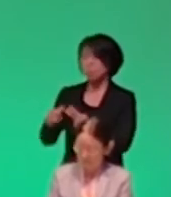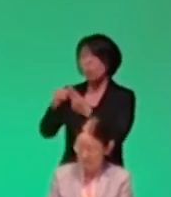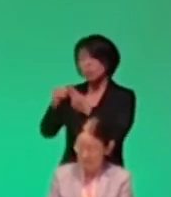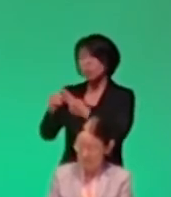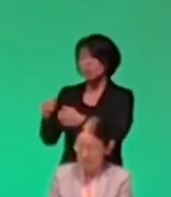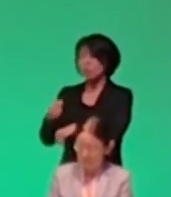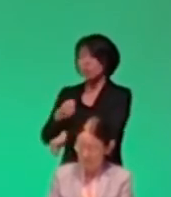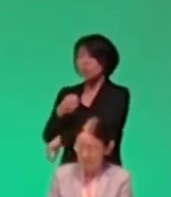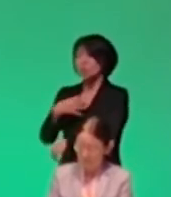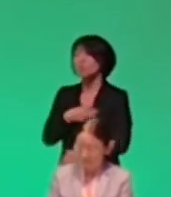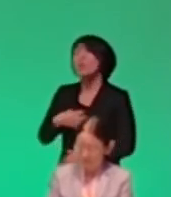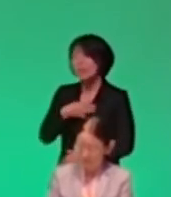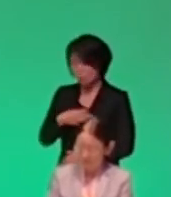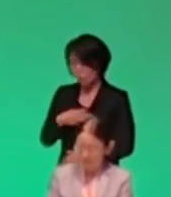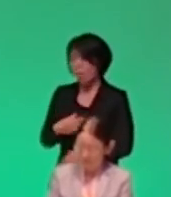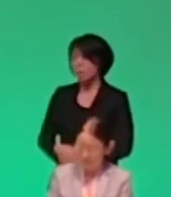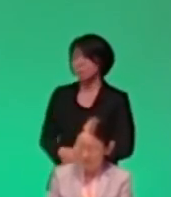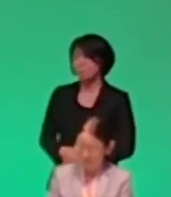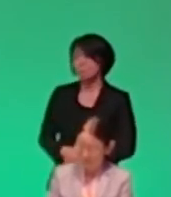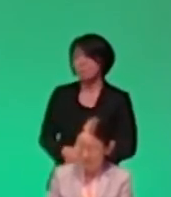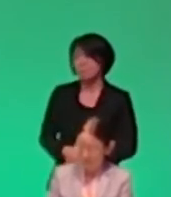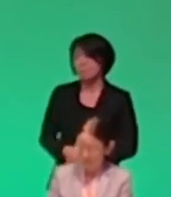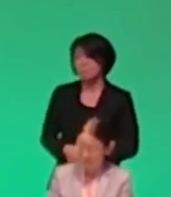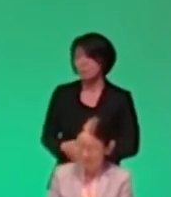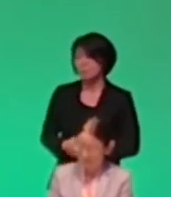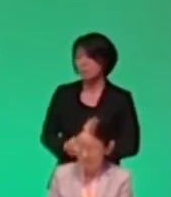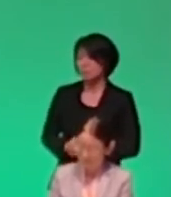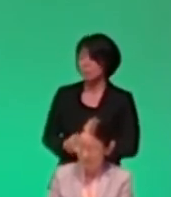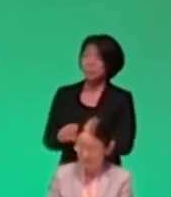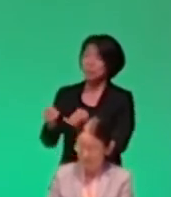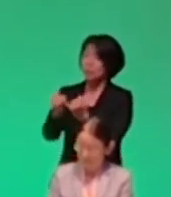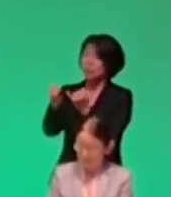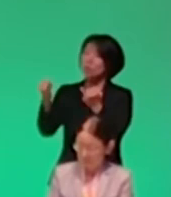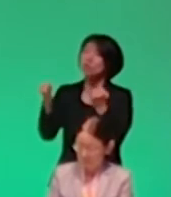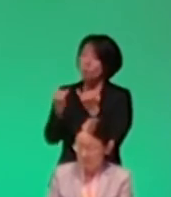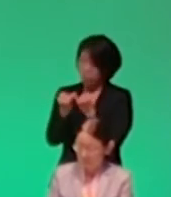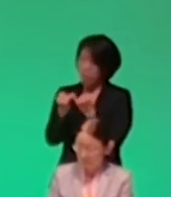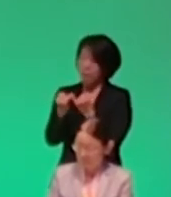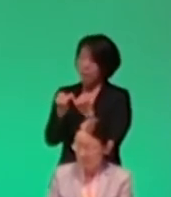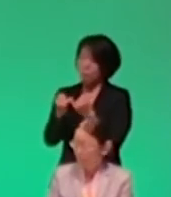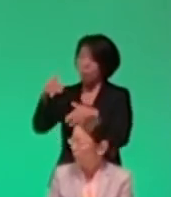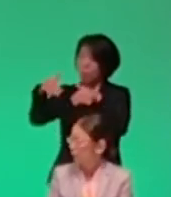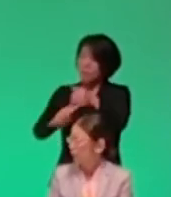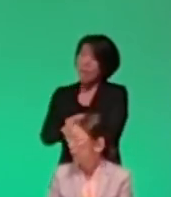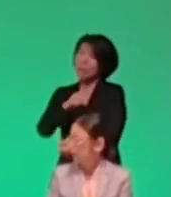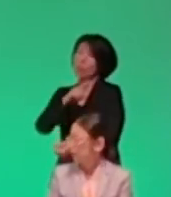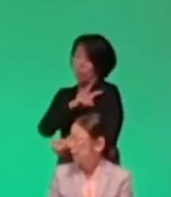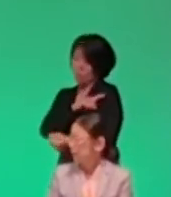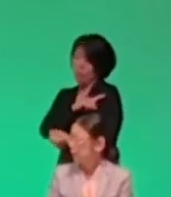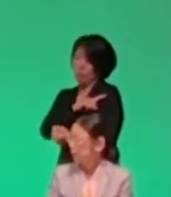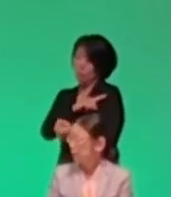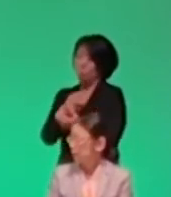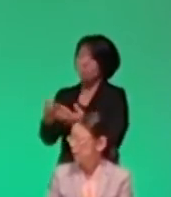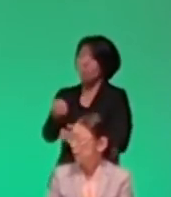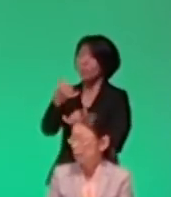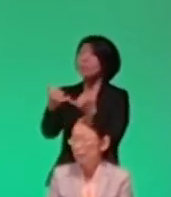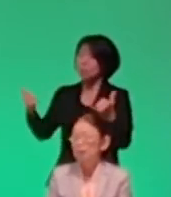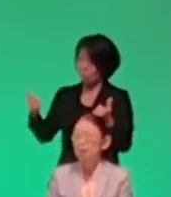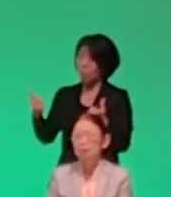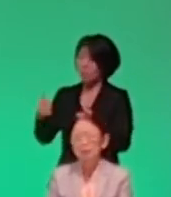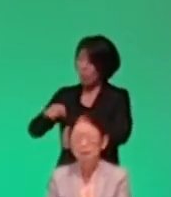いのは、私の場合はだいぶ違ってきたんですけれども、どうしても女性の有権者が女性の候補者に対してはすごいシビ